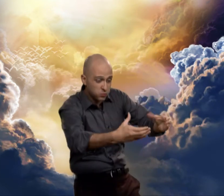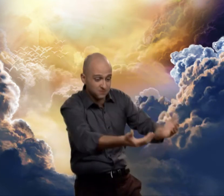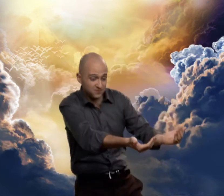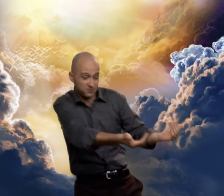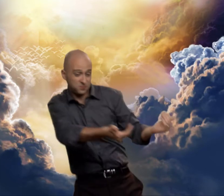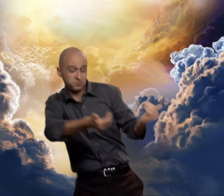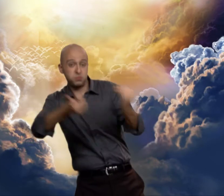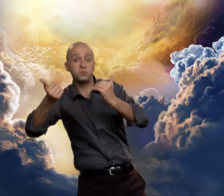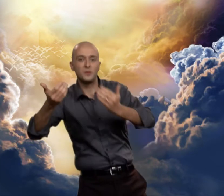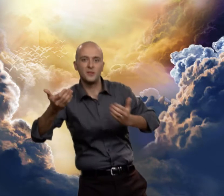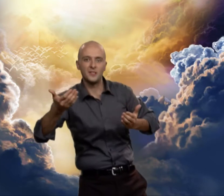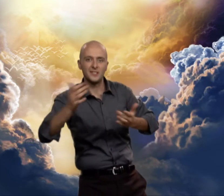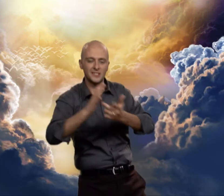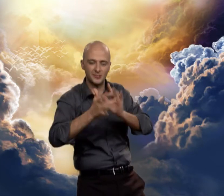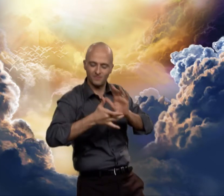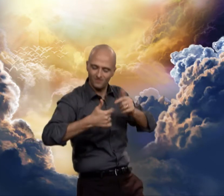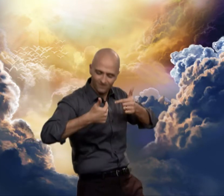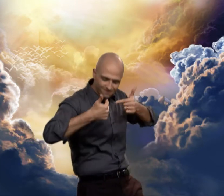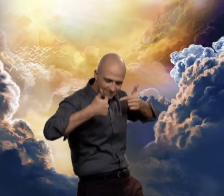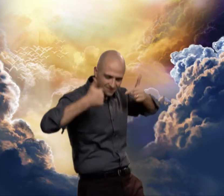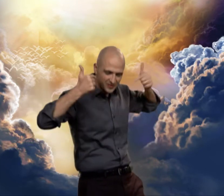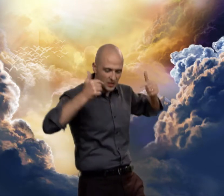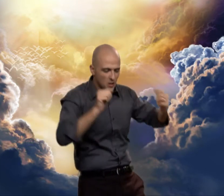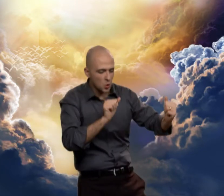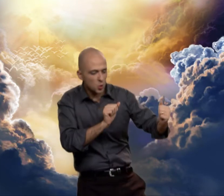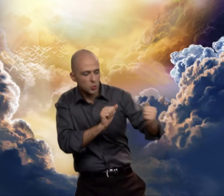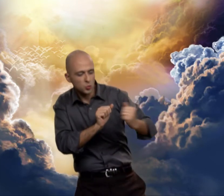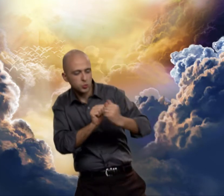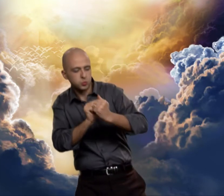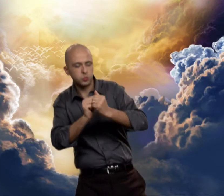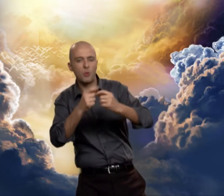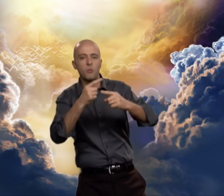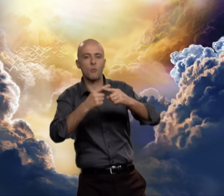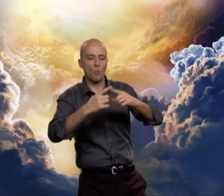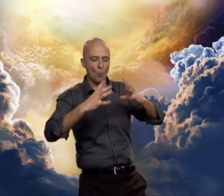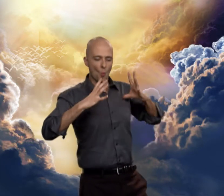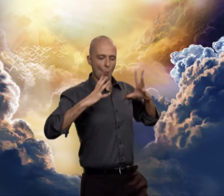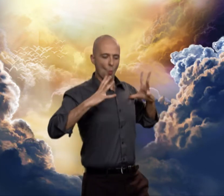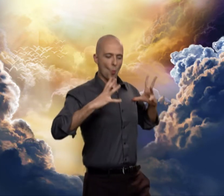inocentes, incontaminados, guardaram a palavra da minha paciência.